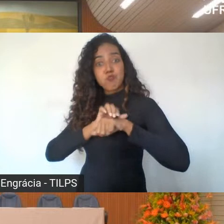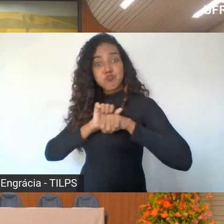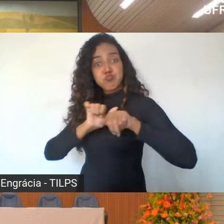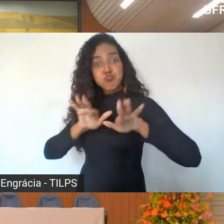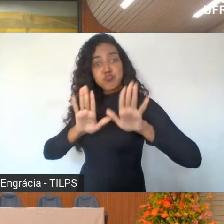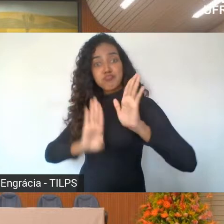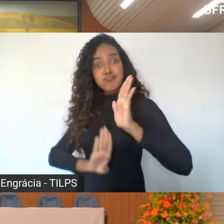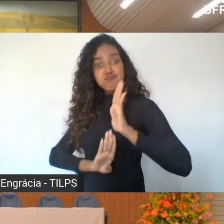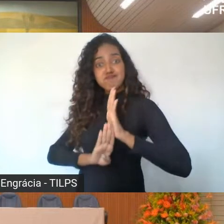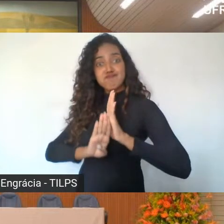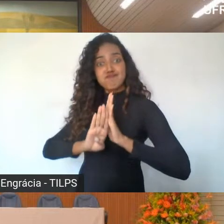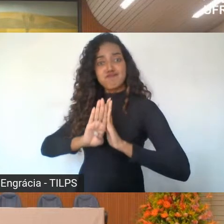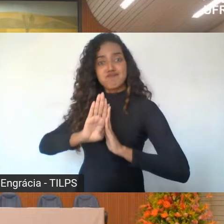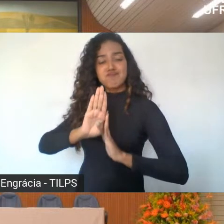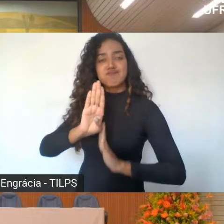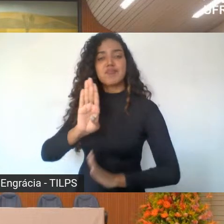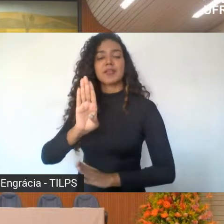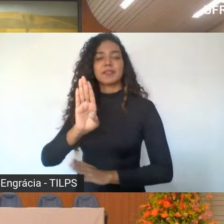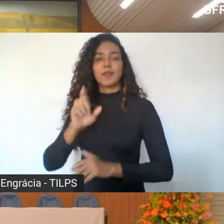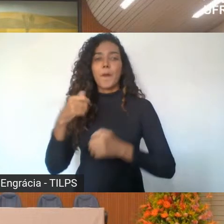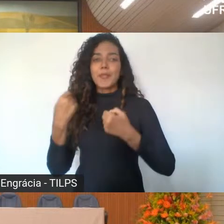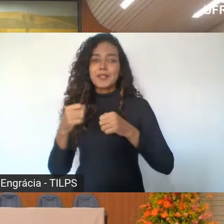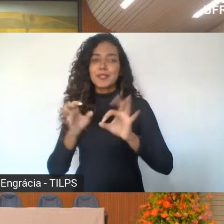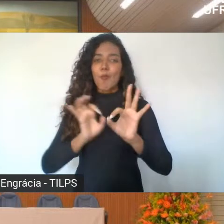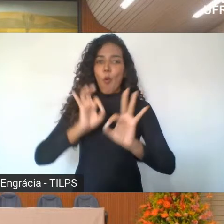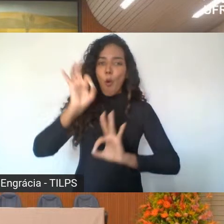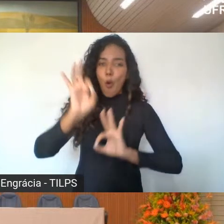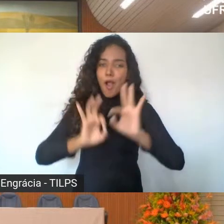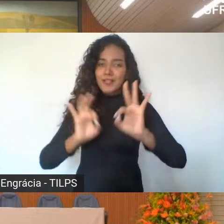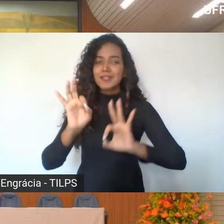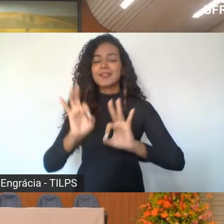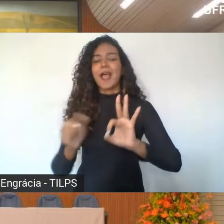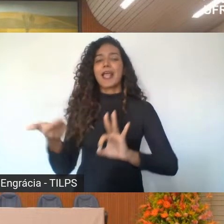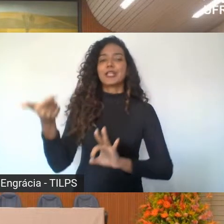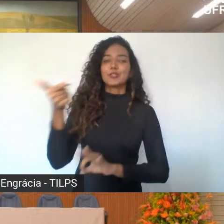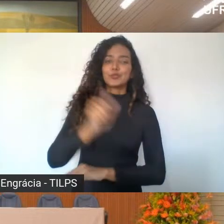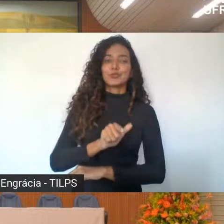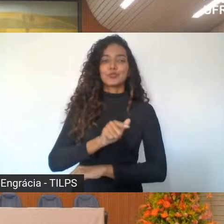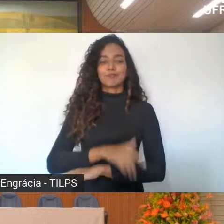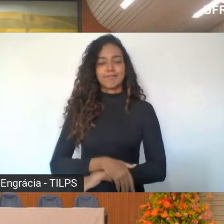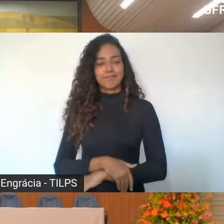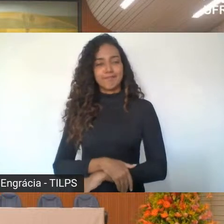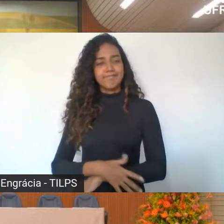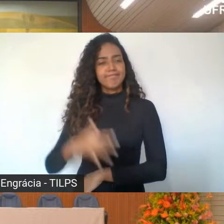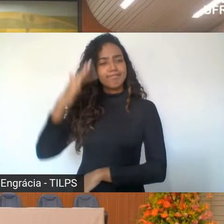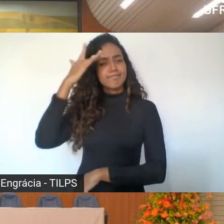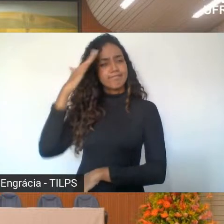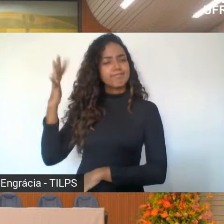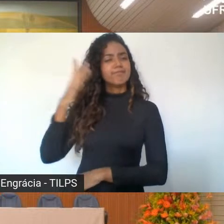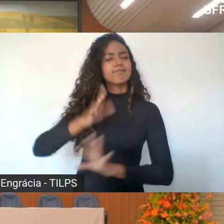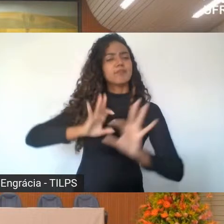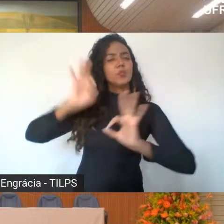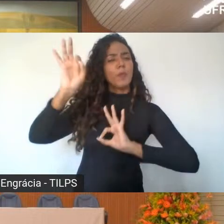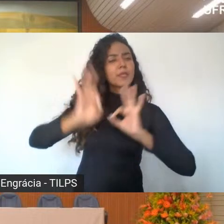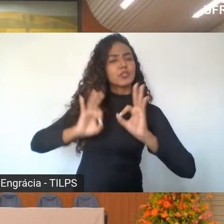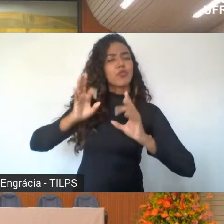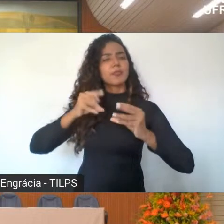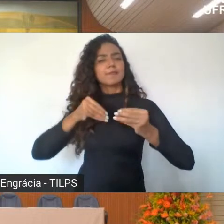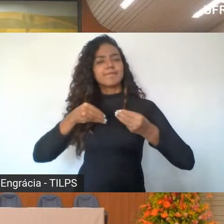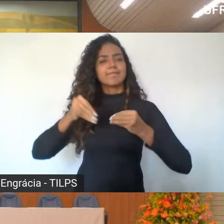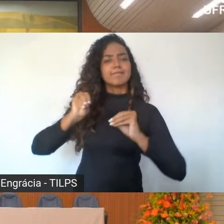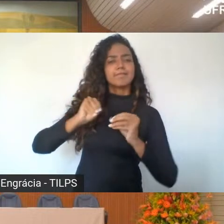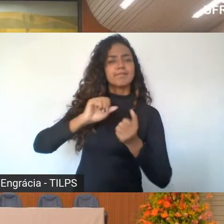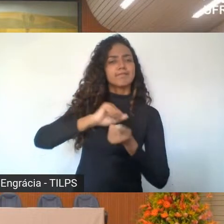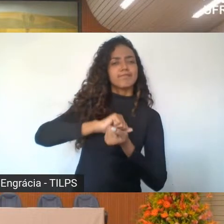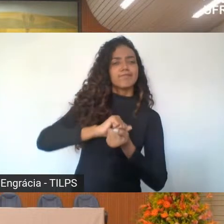planos. Nesse refazer dos nossos planos, pensamos num planejamento flexível e gradativo,